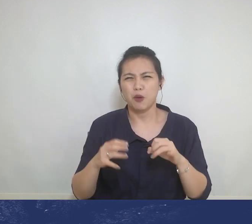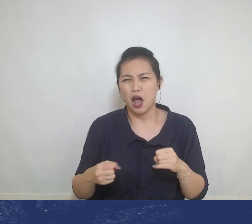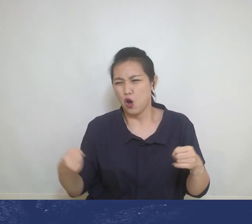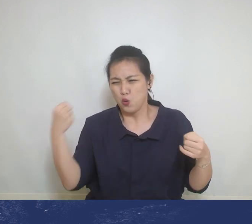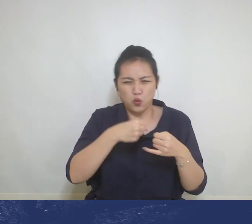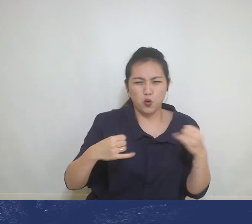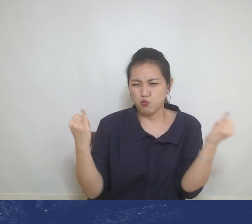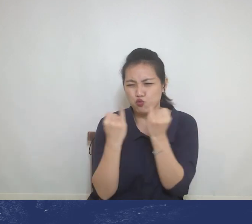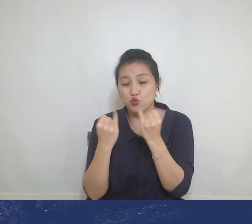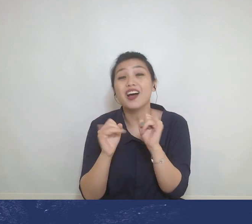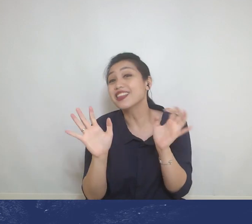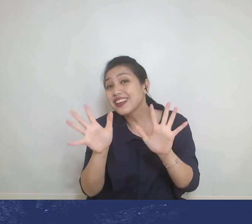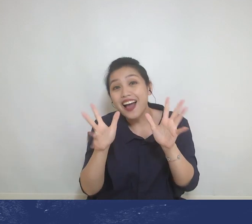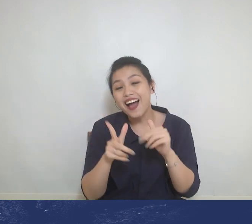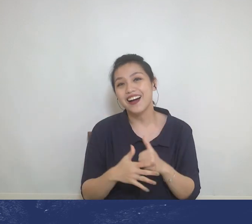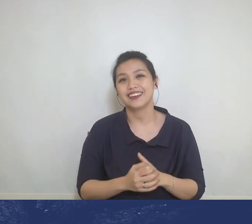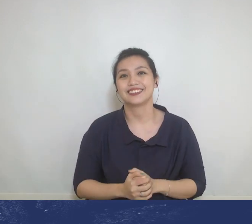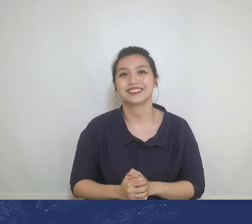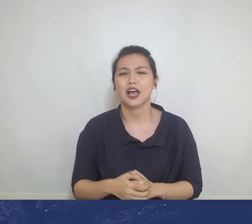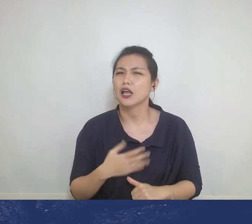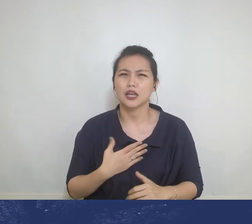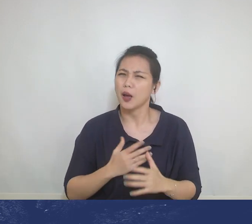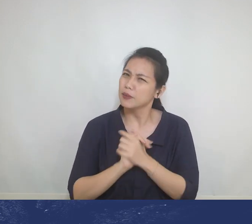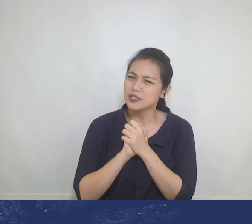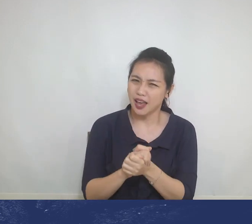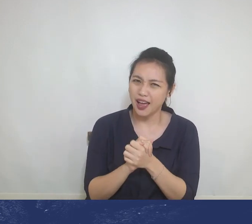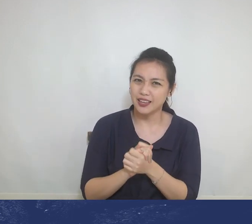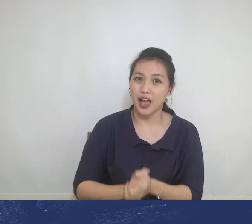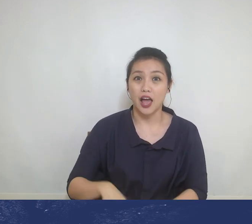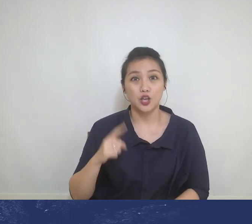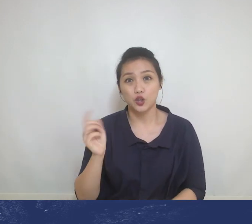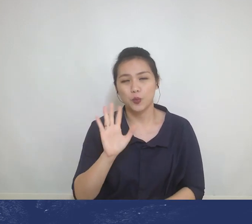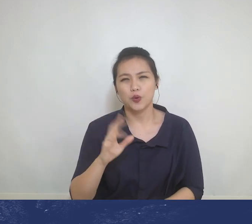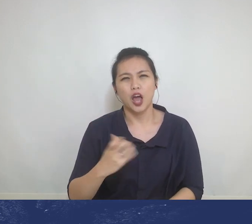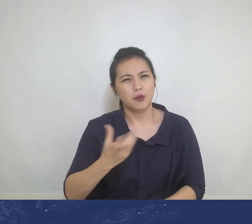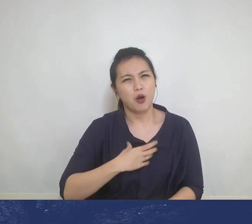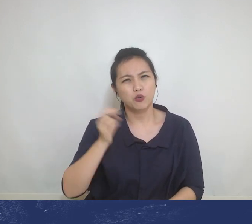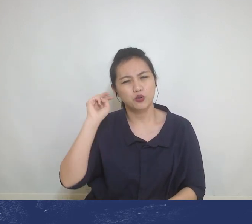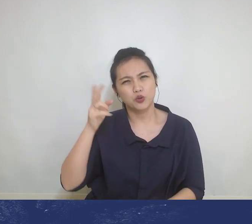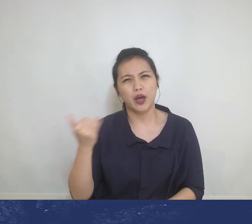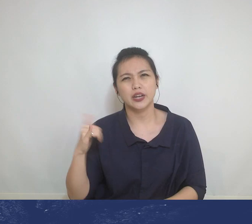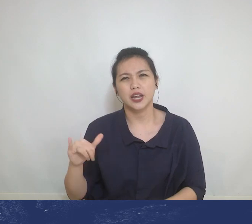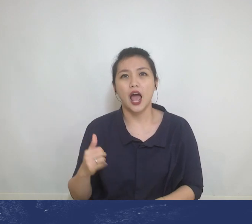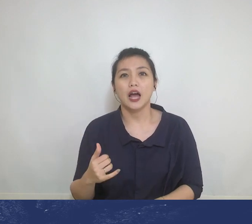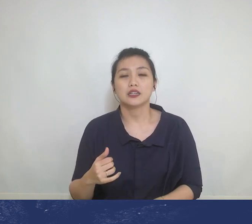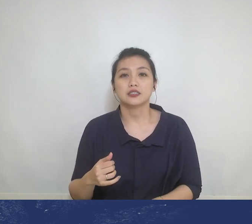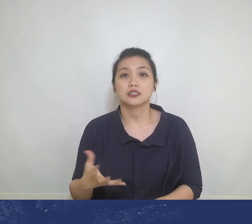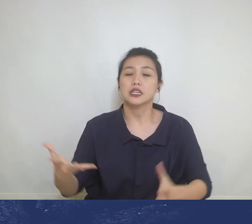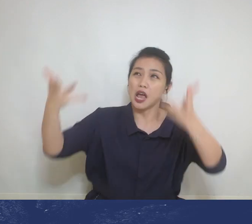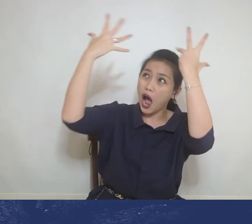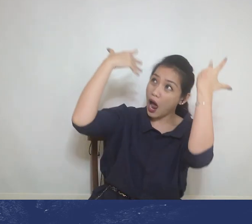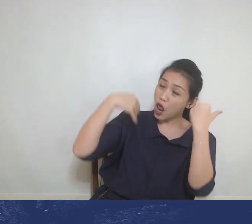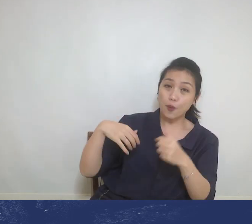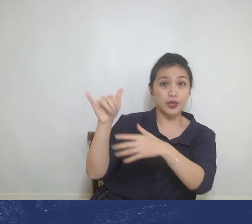tanpa Manasye atau Efraim itu tanpa perlu dia bertengkar ya gitu. Saya percaya bahwa itu bukan kehendak Tuhan. Apa yang dialami oleh Yakub